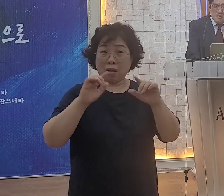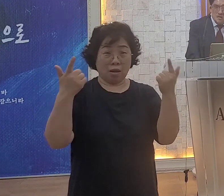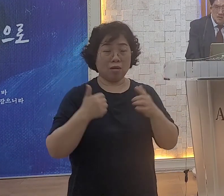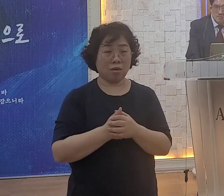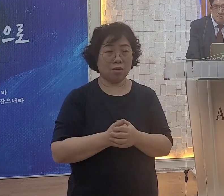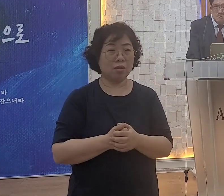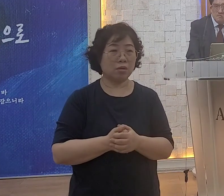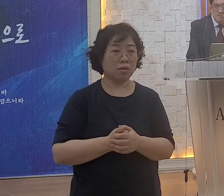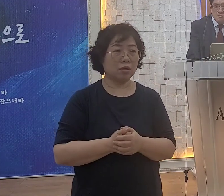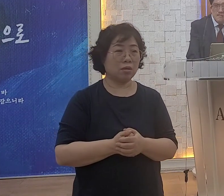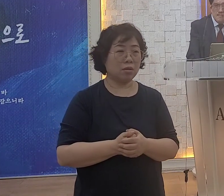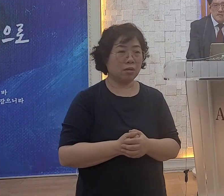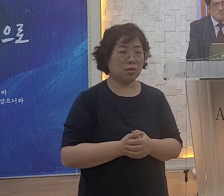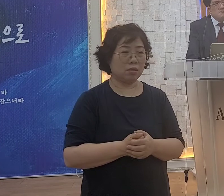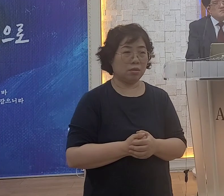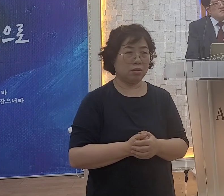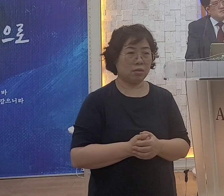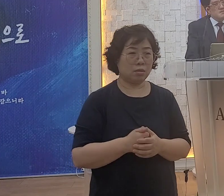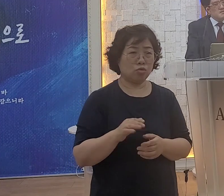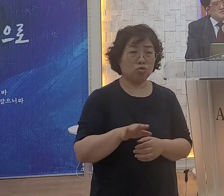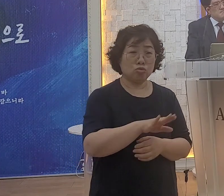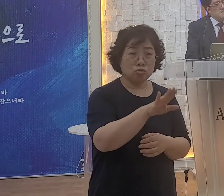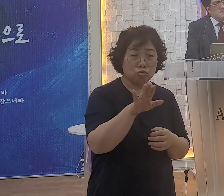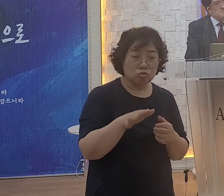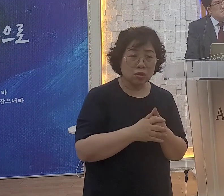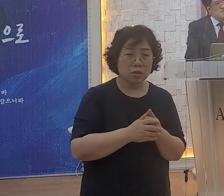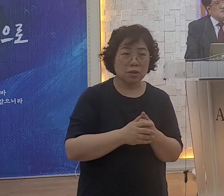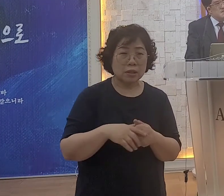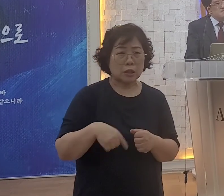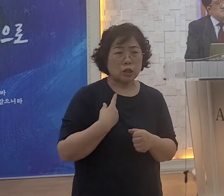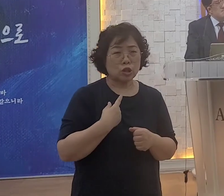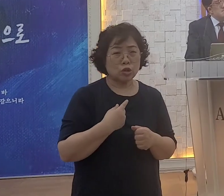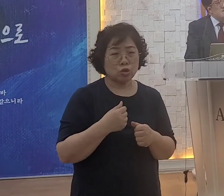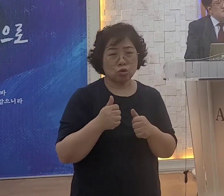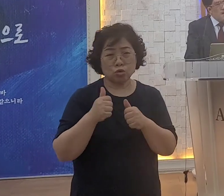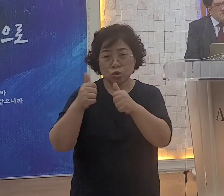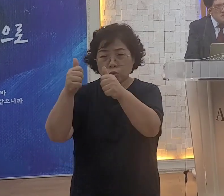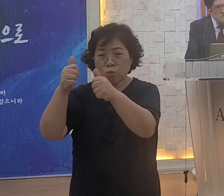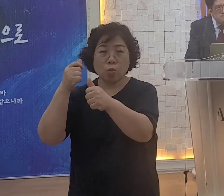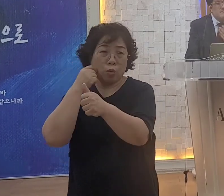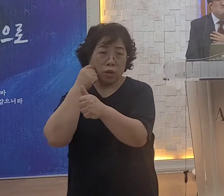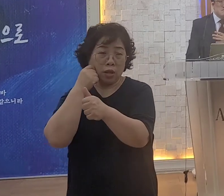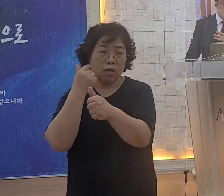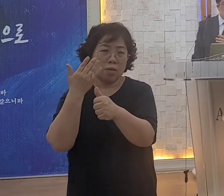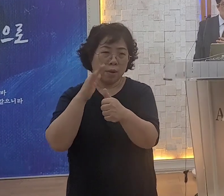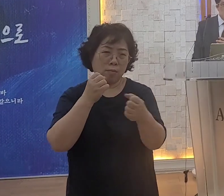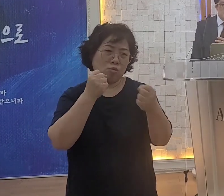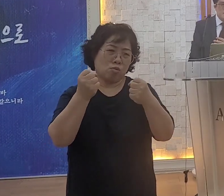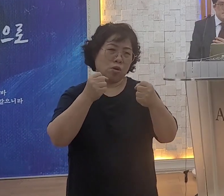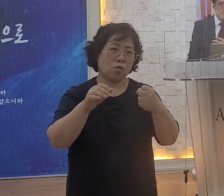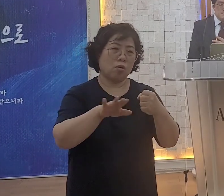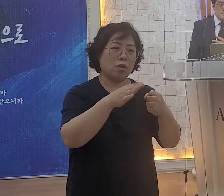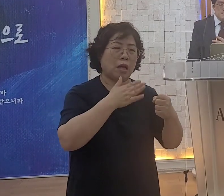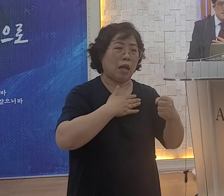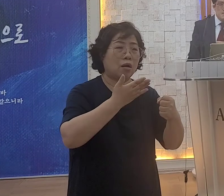하나님 우리 택한 게 아니고 우리는 우리 스스로 그 길을 갈 수 없는 자인 줄 아시는데 주님이 우리를 선택합니다.